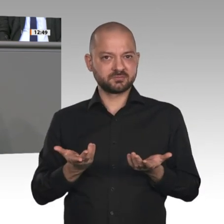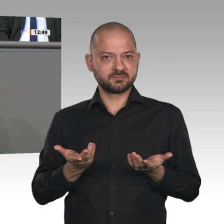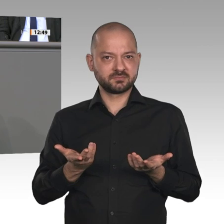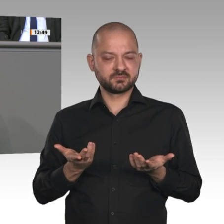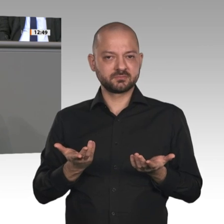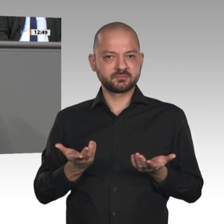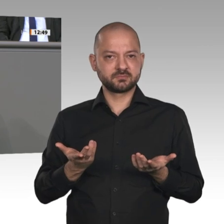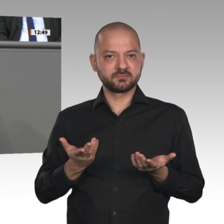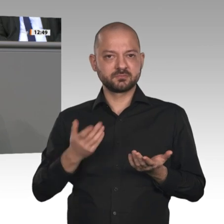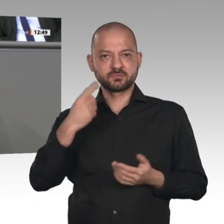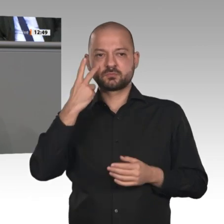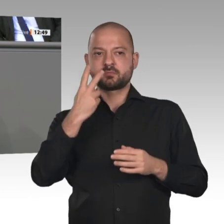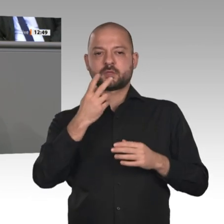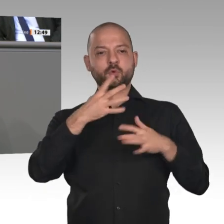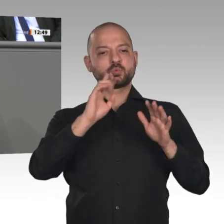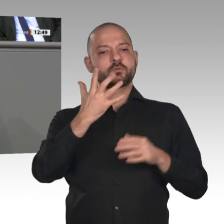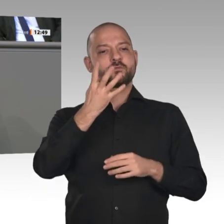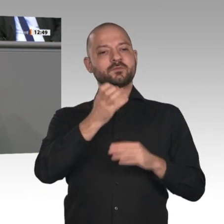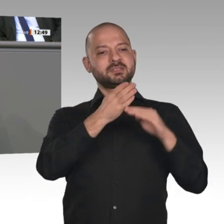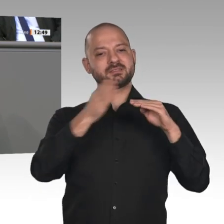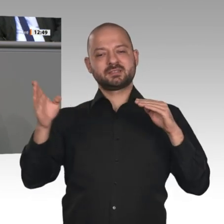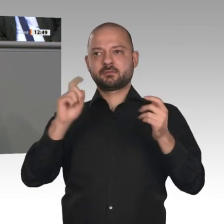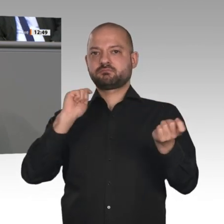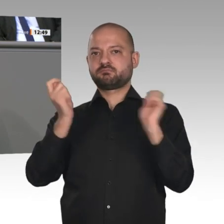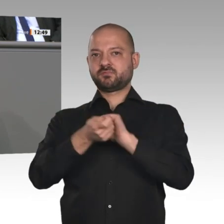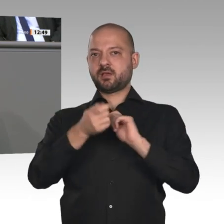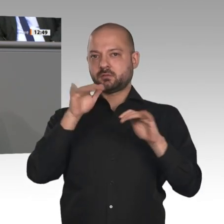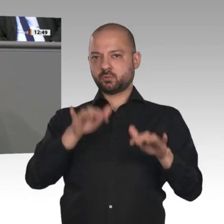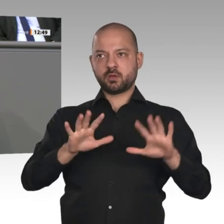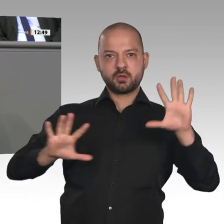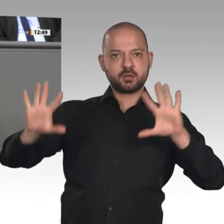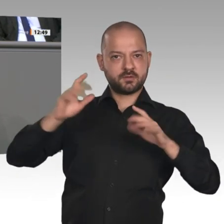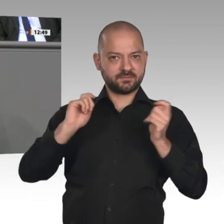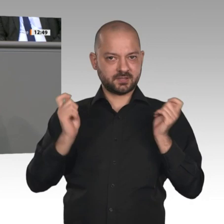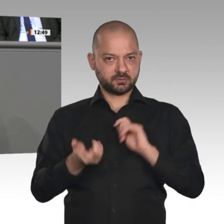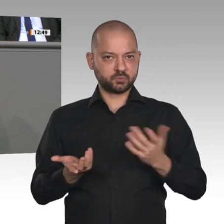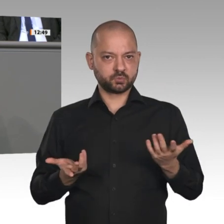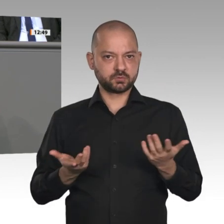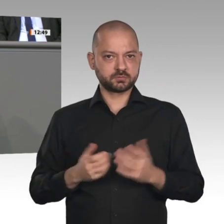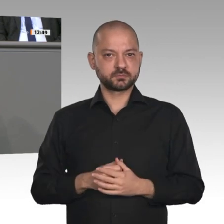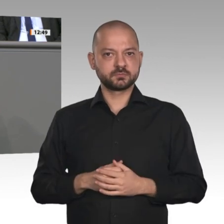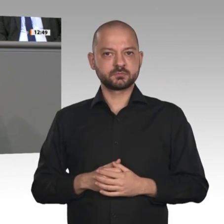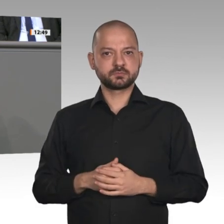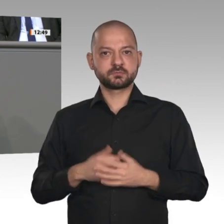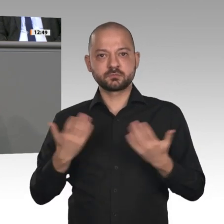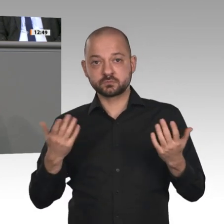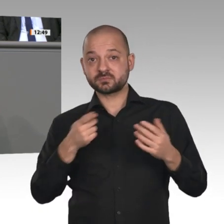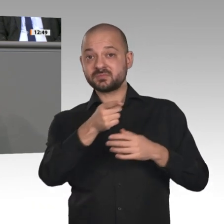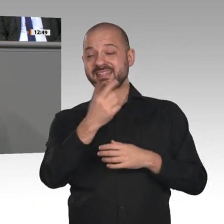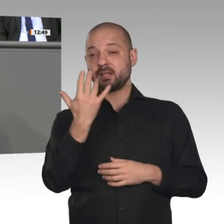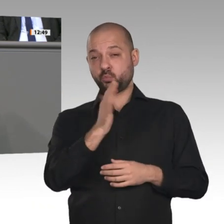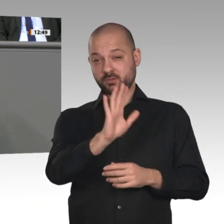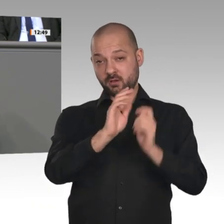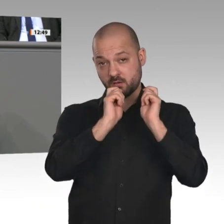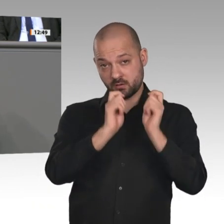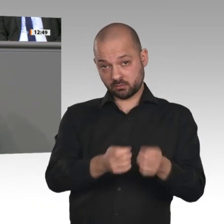ist. Kommen wir also zum Antrag der Grünen und, das wird Sie überraschen, den finden wir gut. Lobenswert der explizite